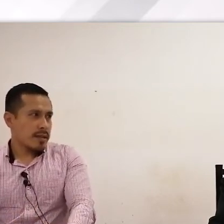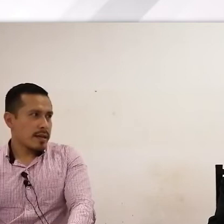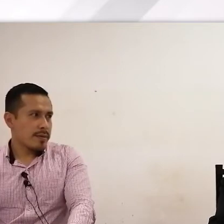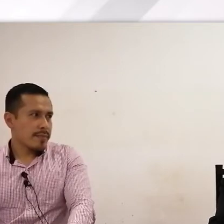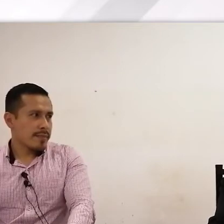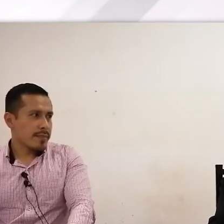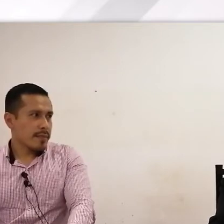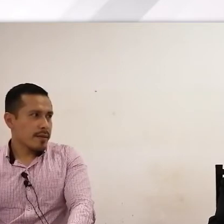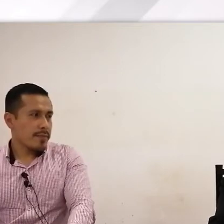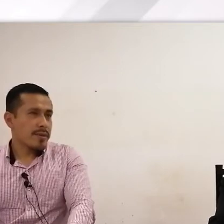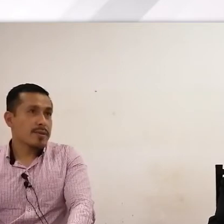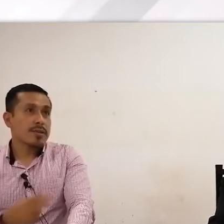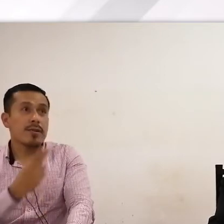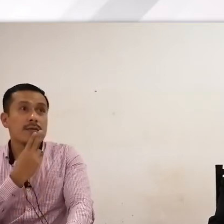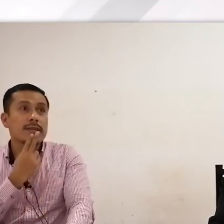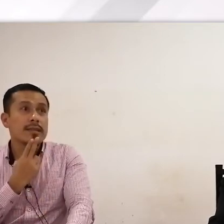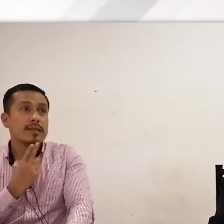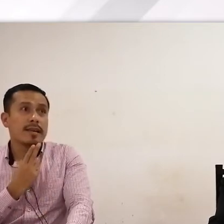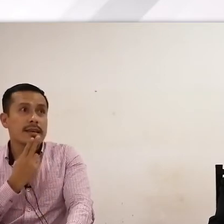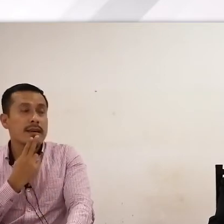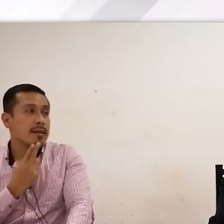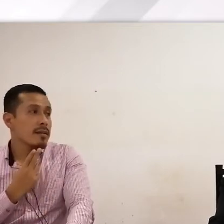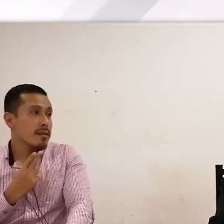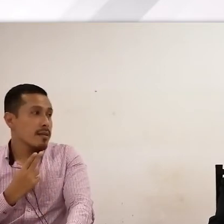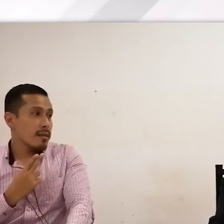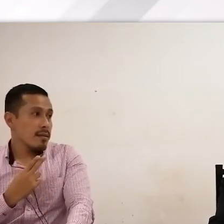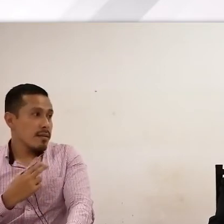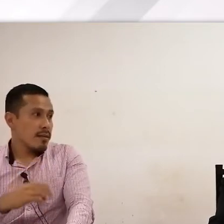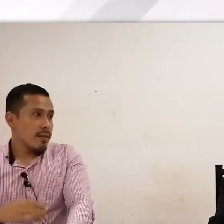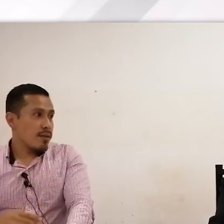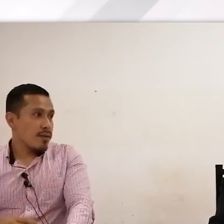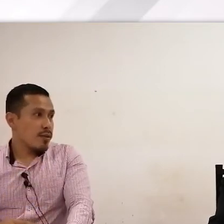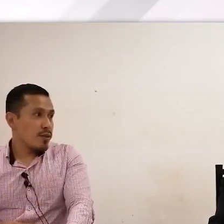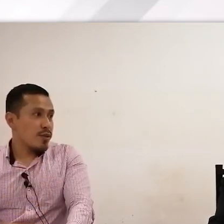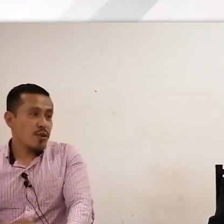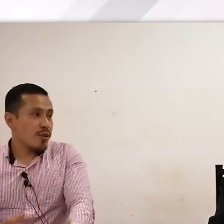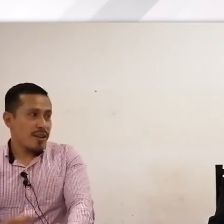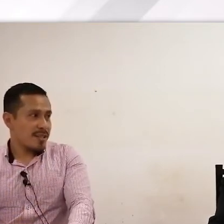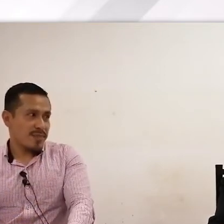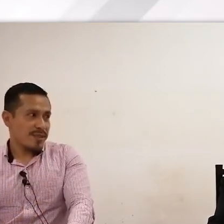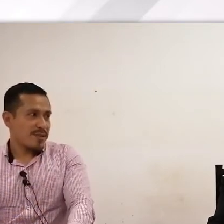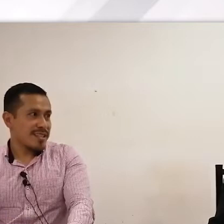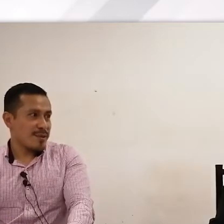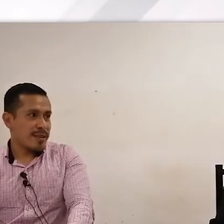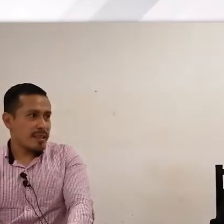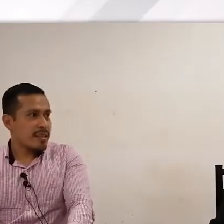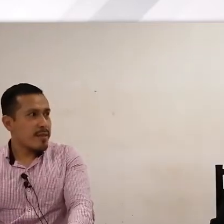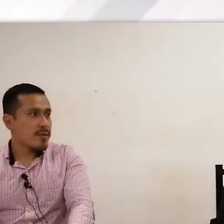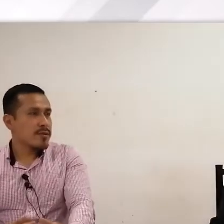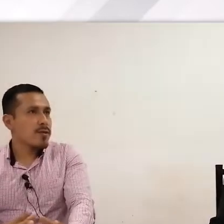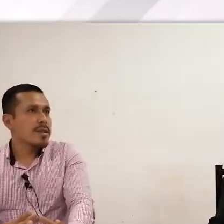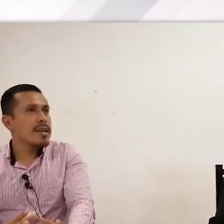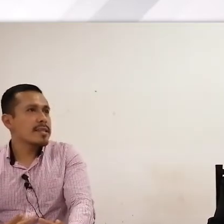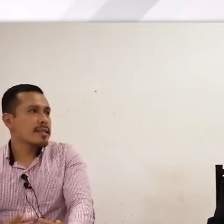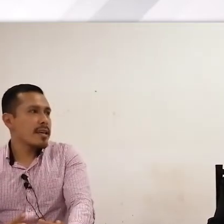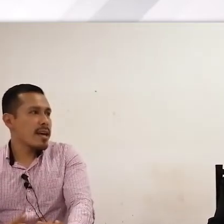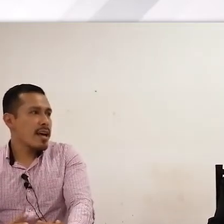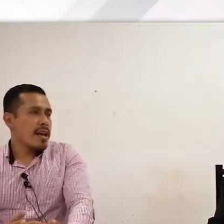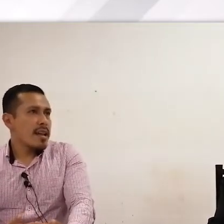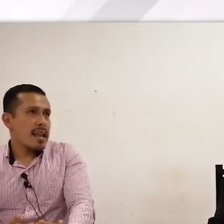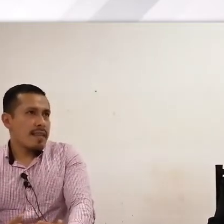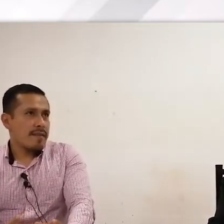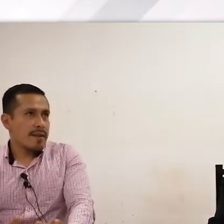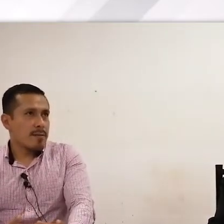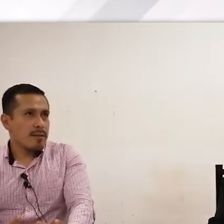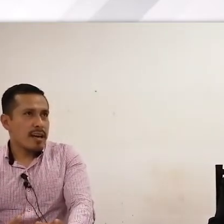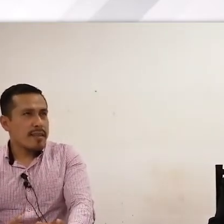a entender. Pero si yo hago esta seña, no todas las personas lo entendemos, ¿no? Y esa